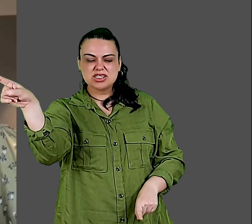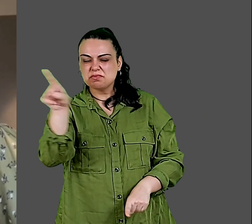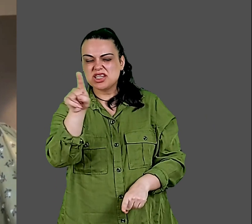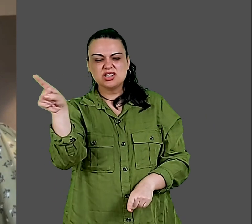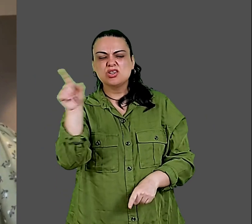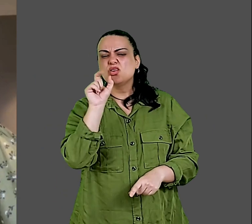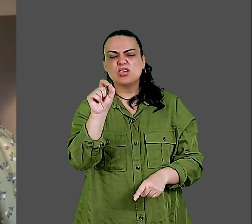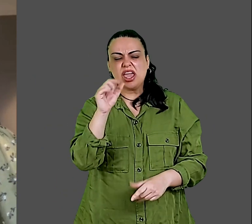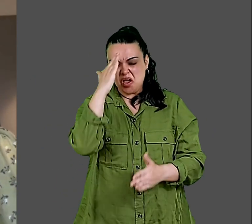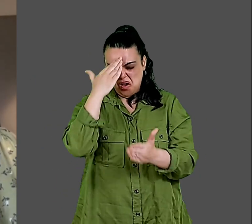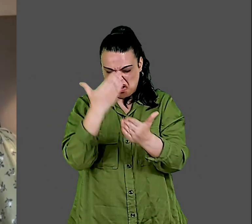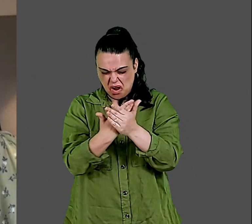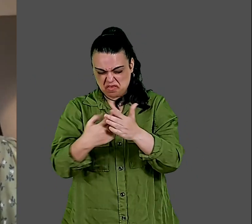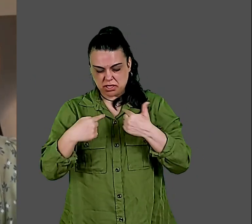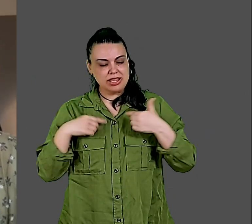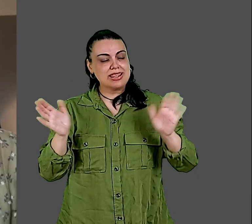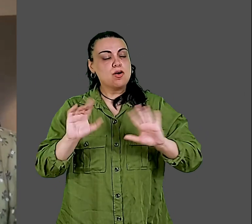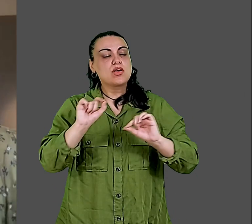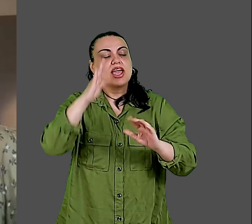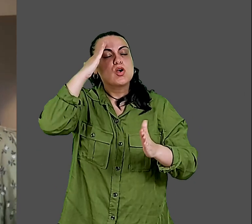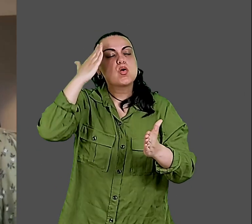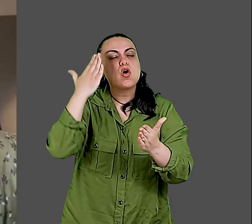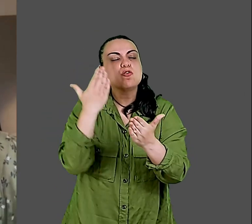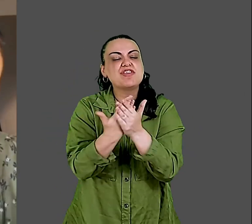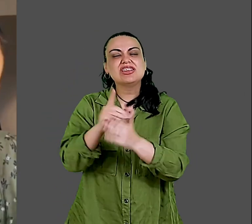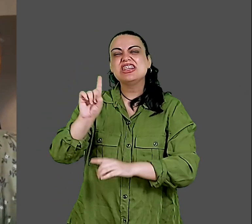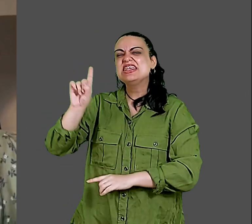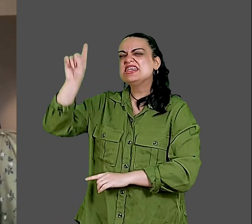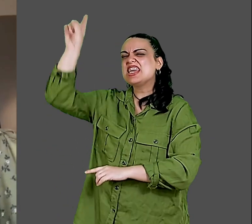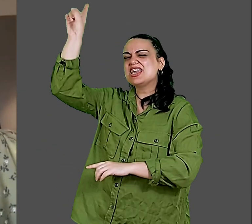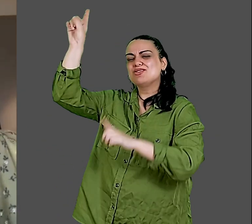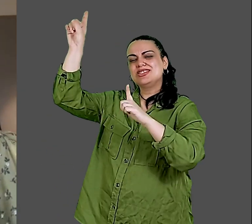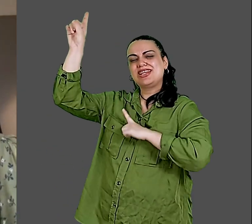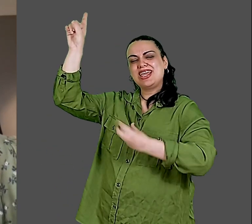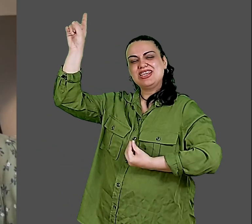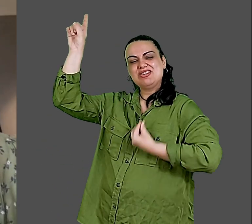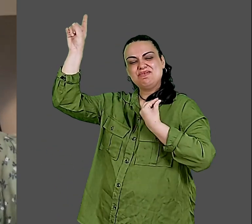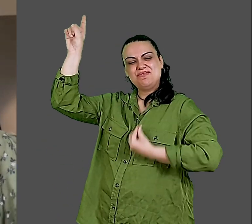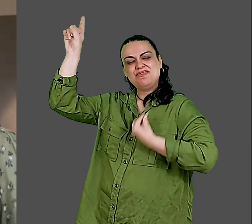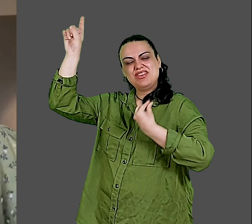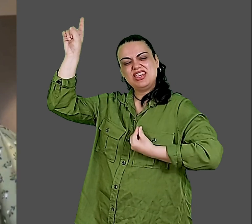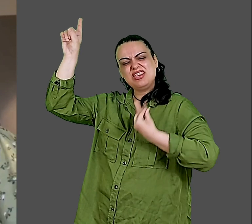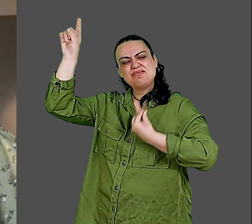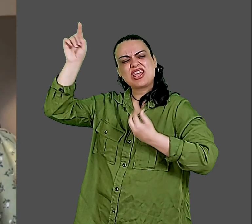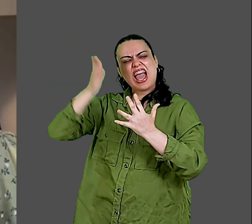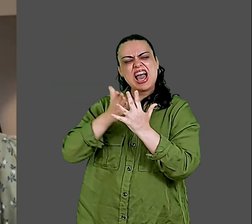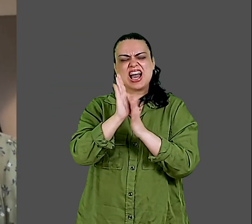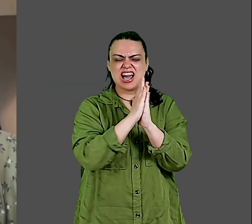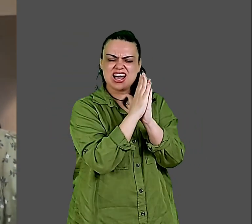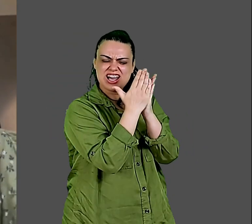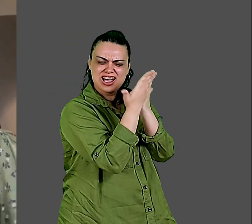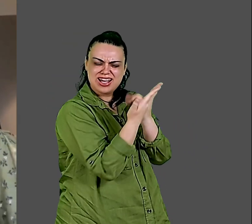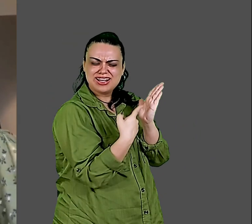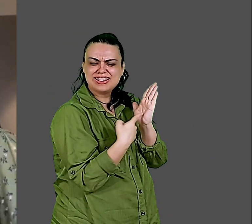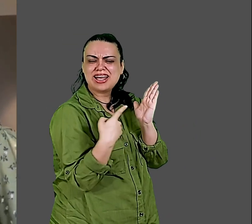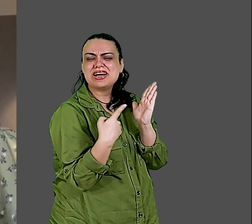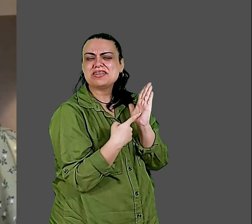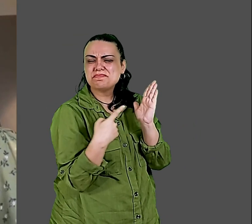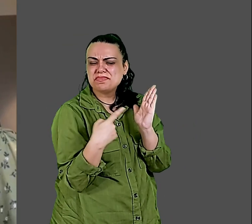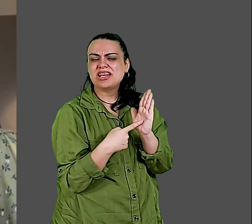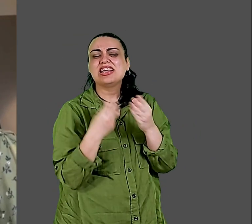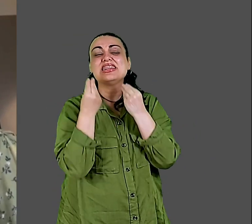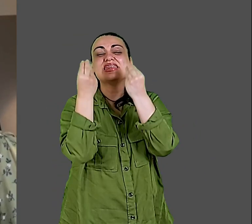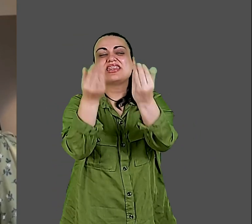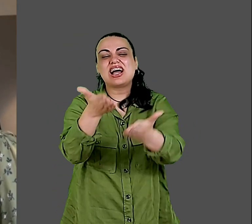mas confiando de que o Senhor está aqui através da Tua palavra, confiando em Ti, Senhor, dá a